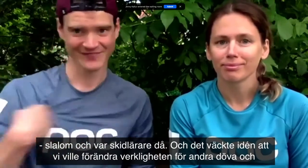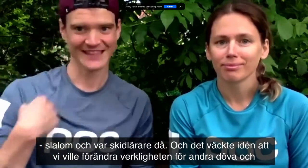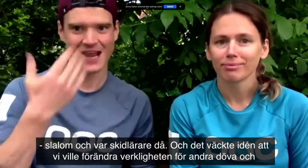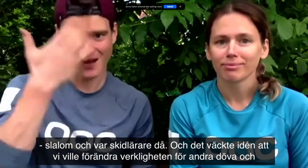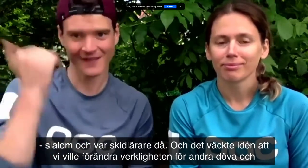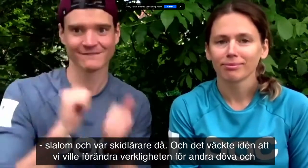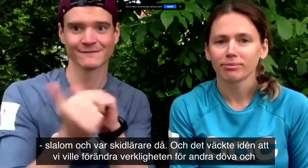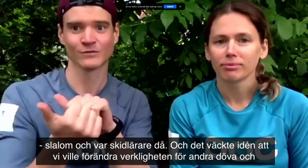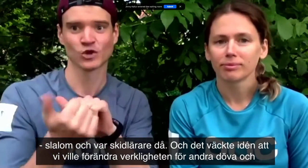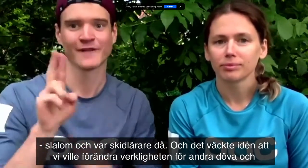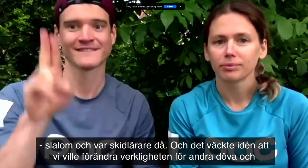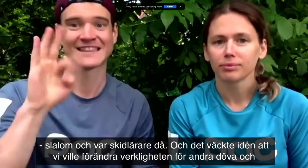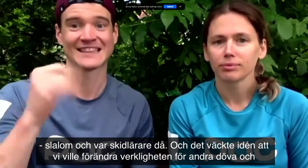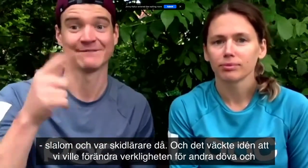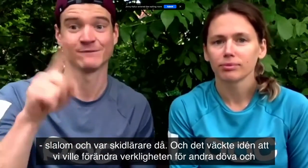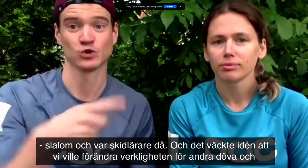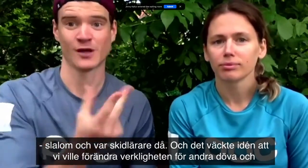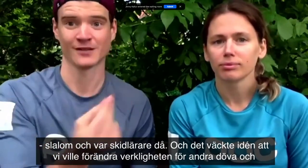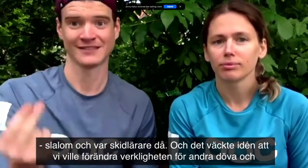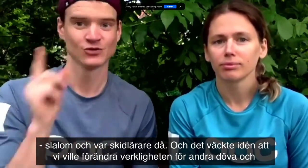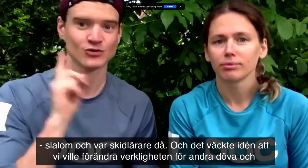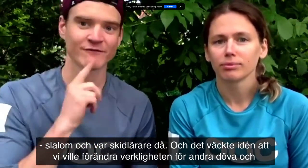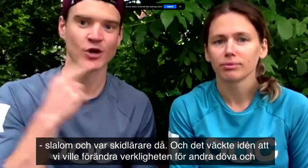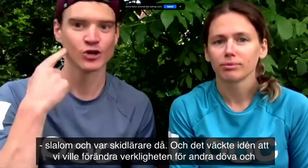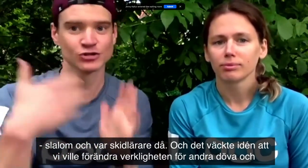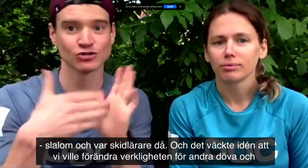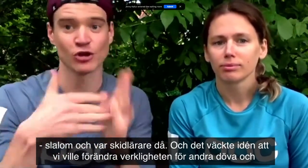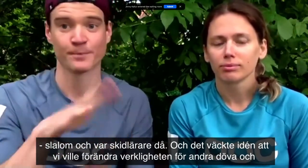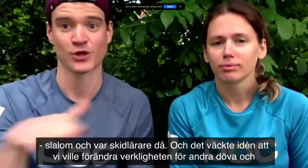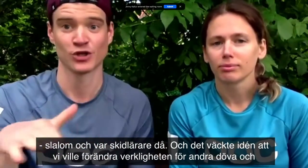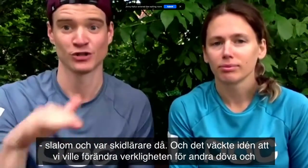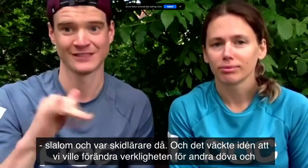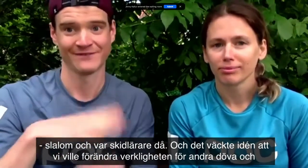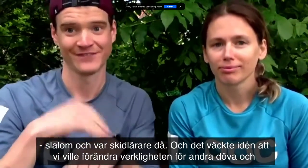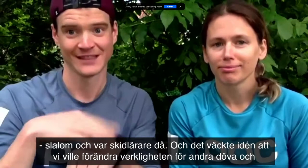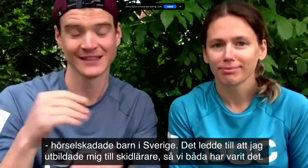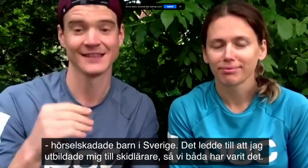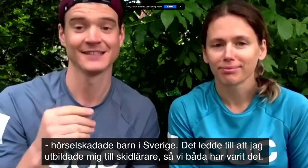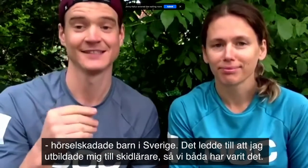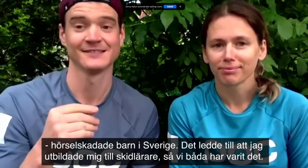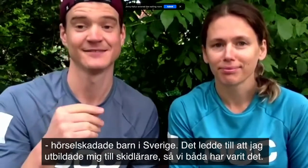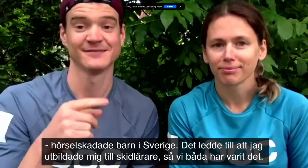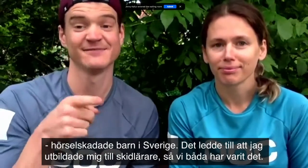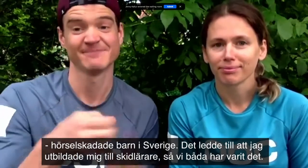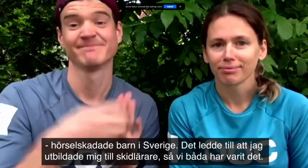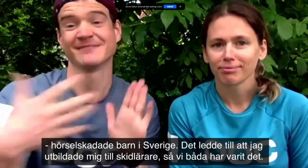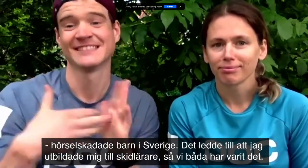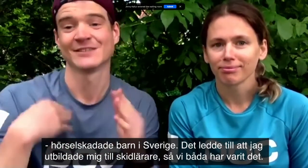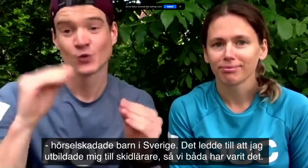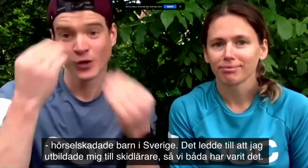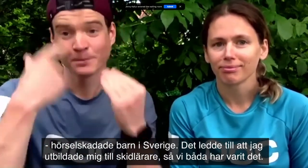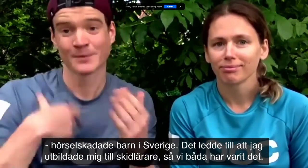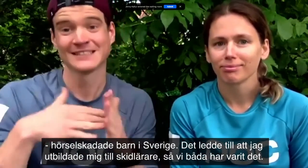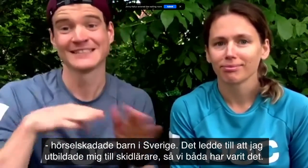Och det väckte idén att vi ville förändra verkligheten för andra döva hörselskadade barn i Sverige. Och